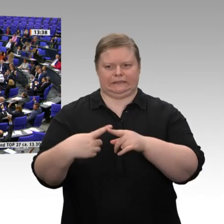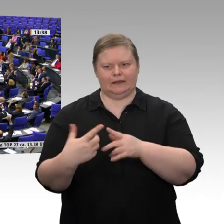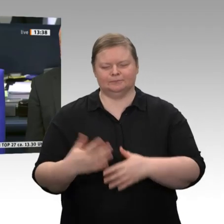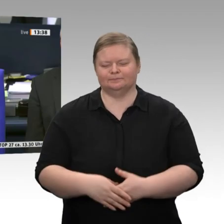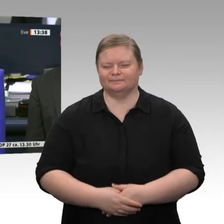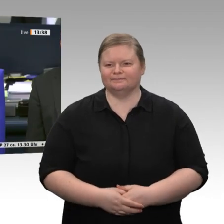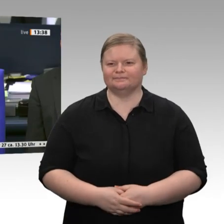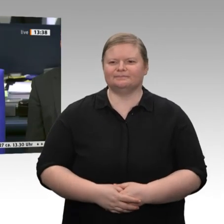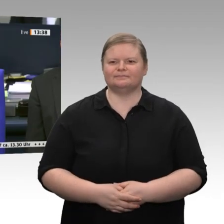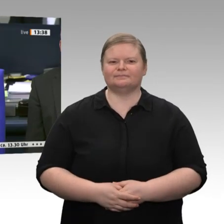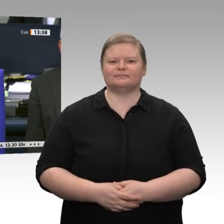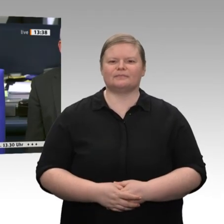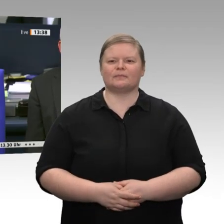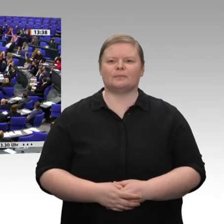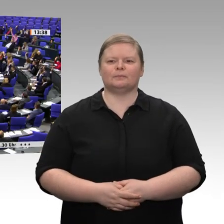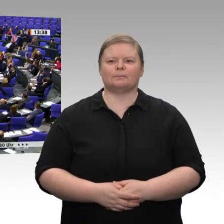Wer stimmt dagegen?